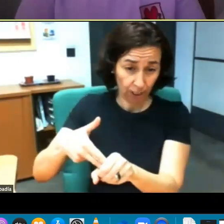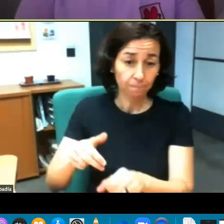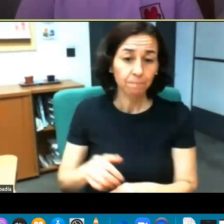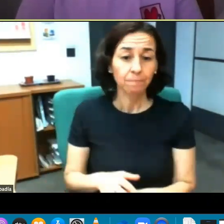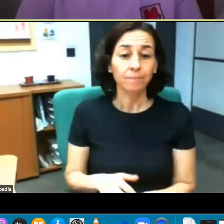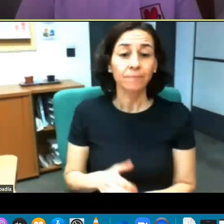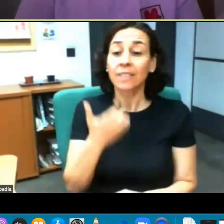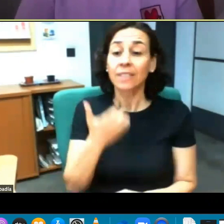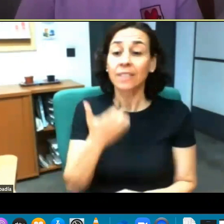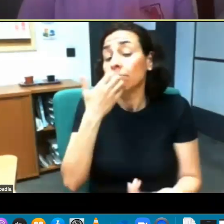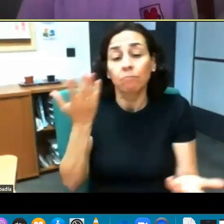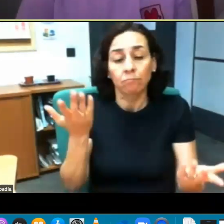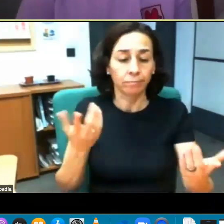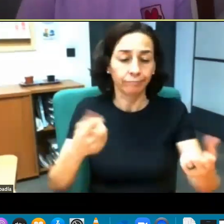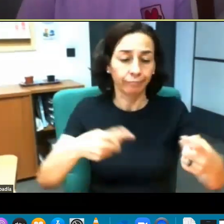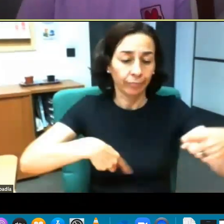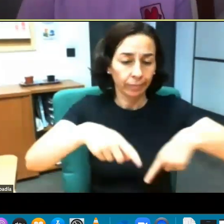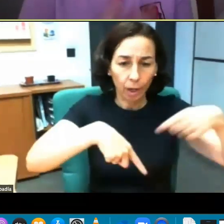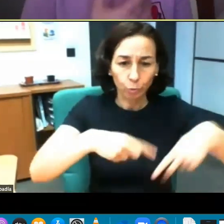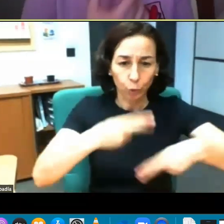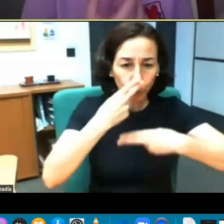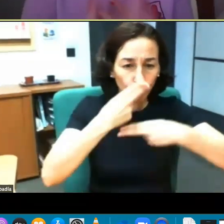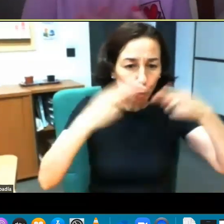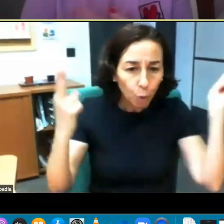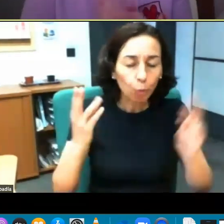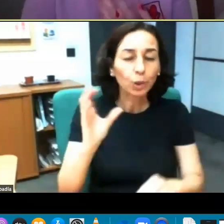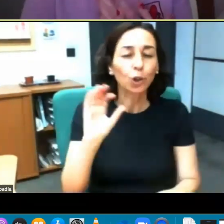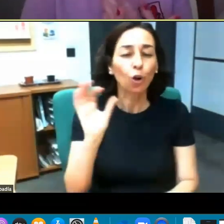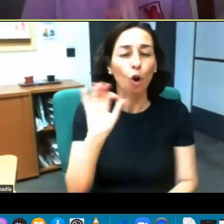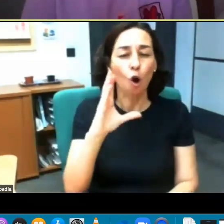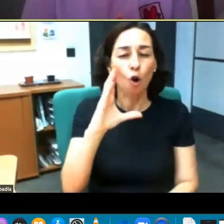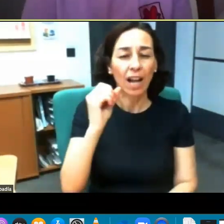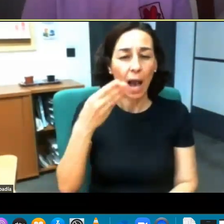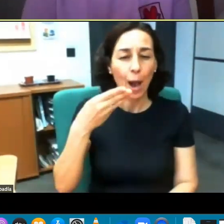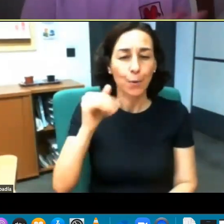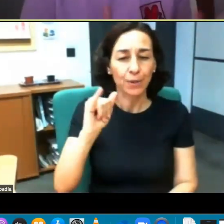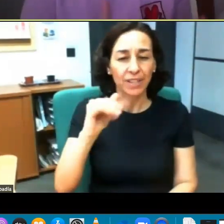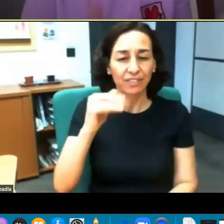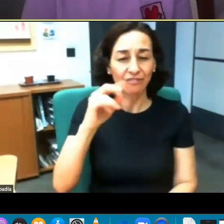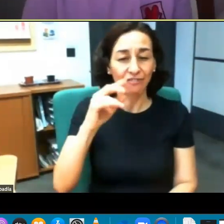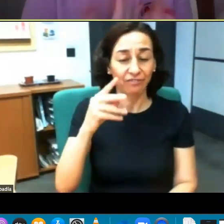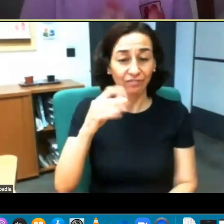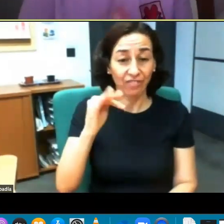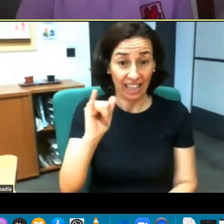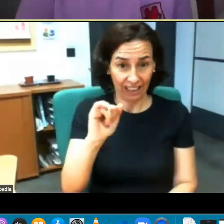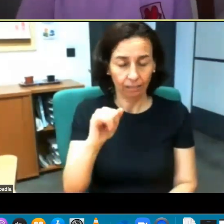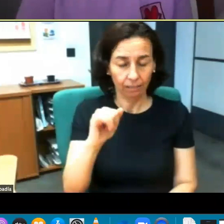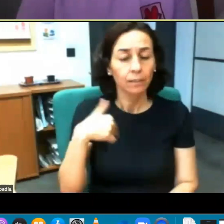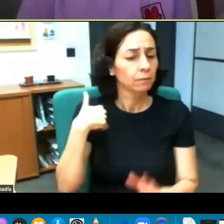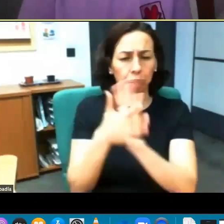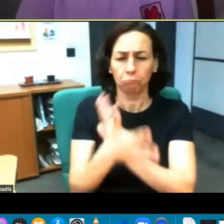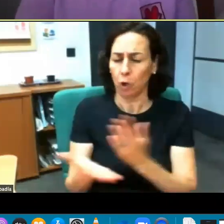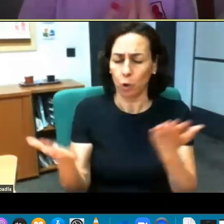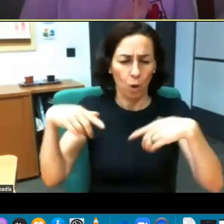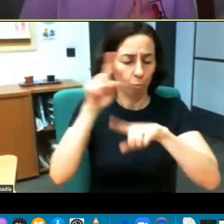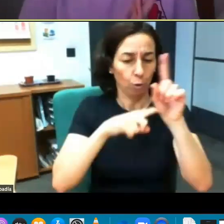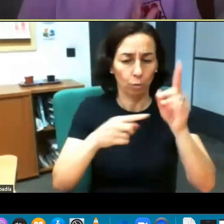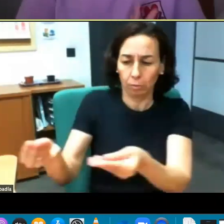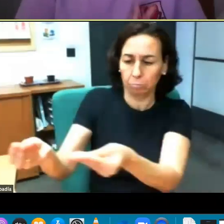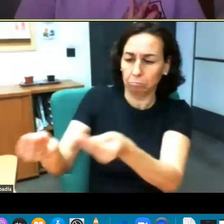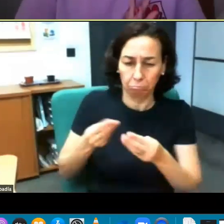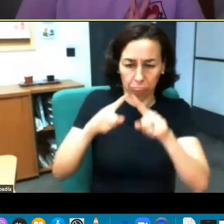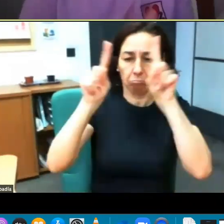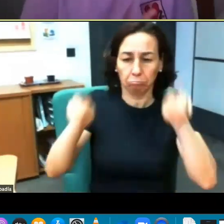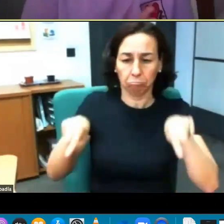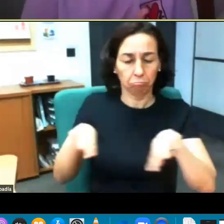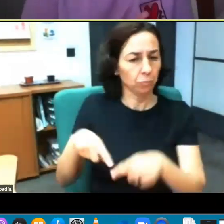transporte público o de Cabify, igual con el ticket o lo que sea necesario, vosotros nos lo remitís y FEDER os abona el